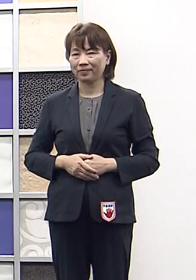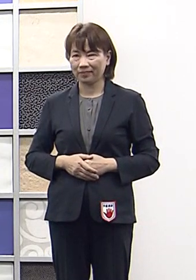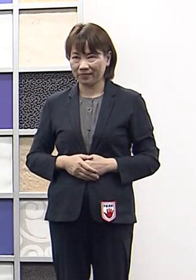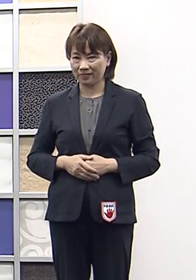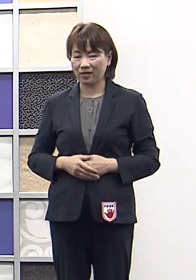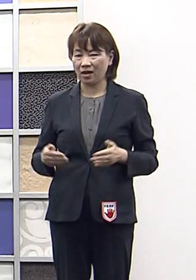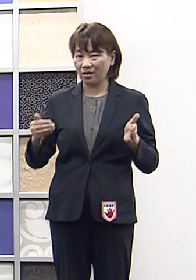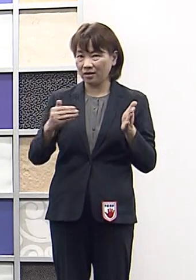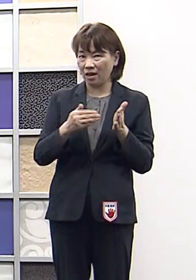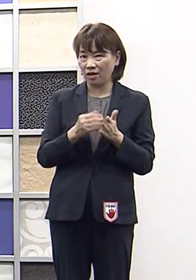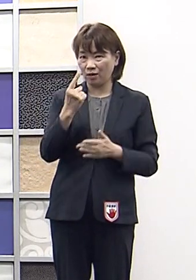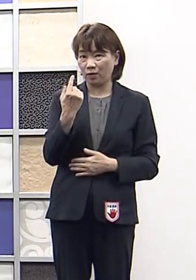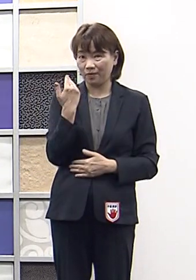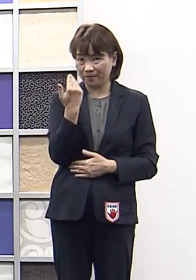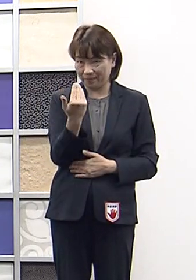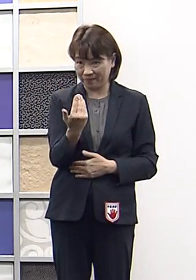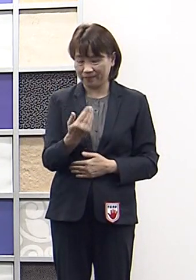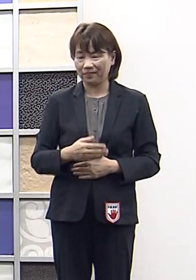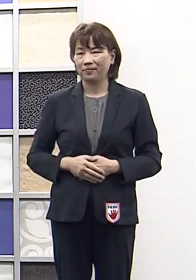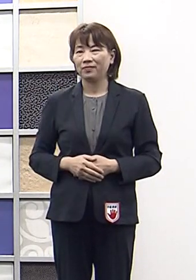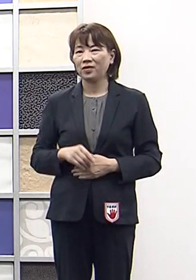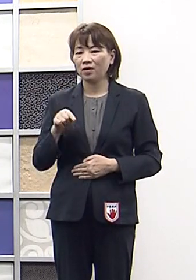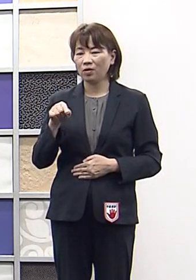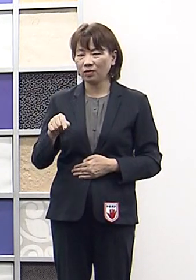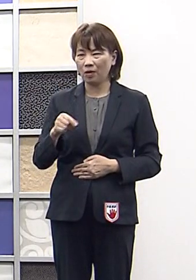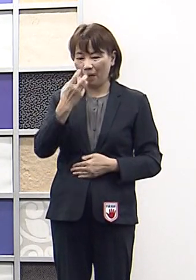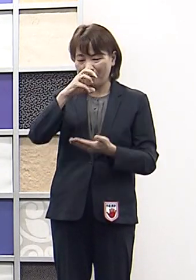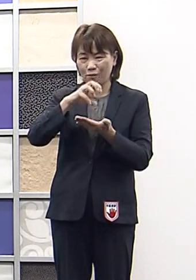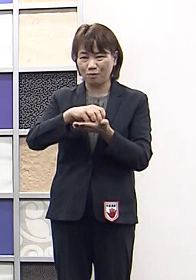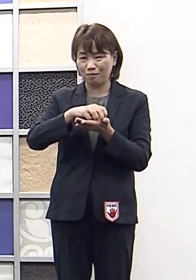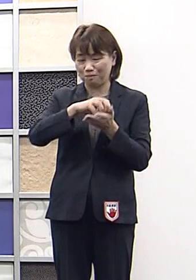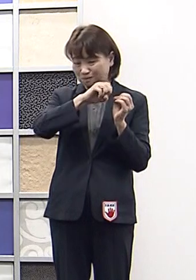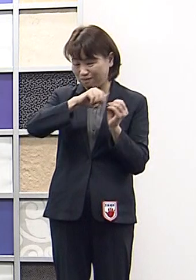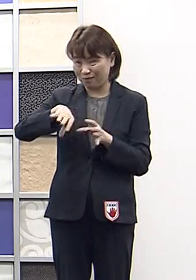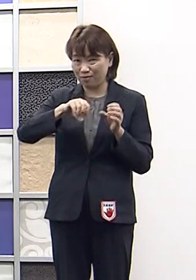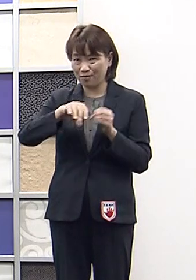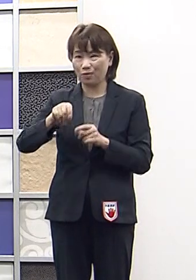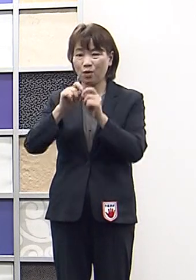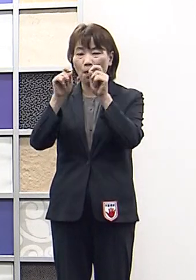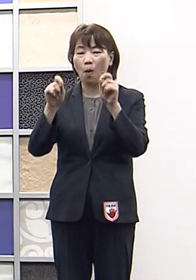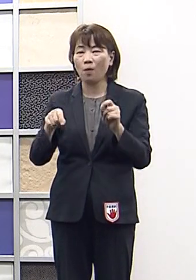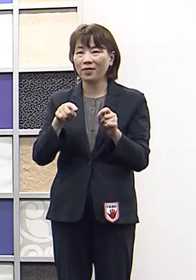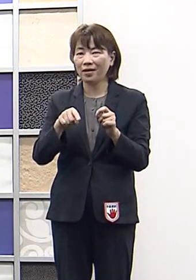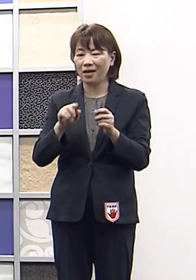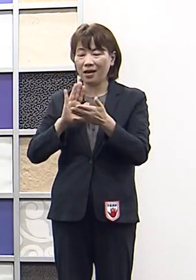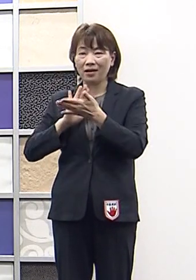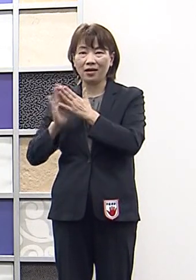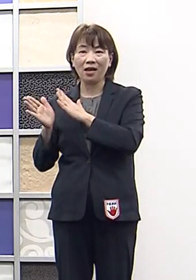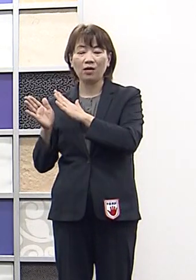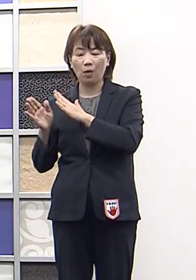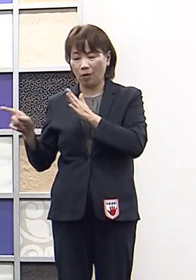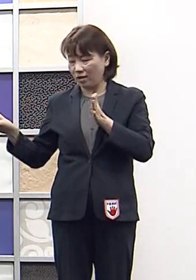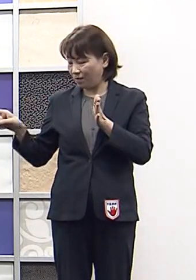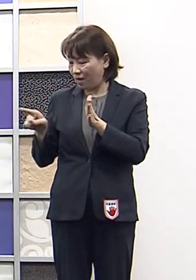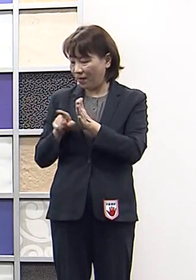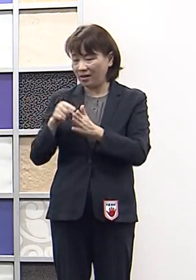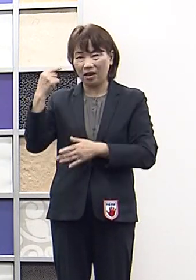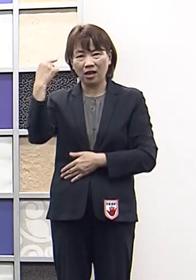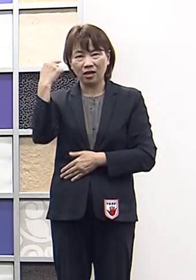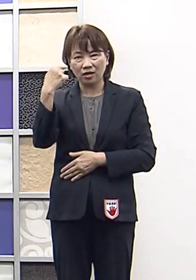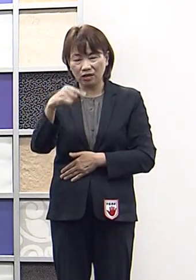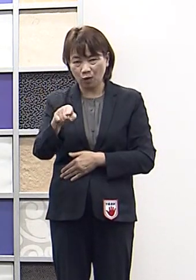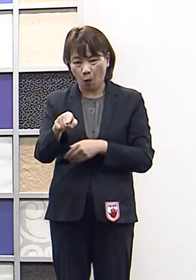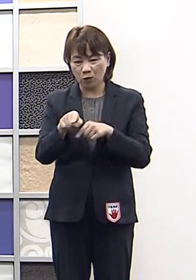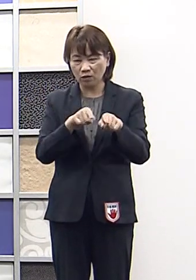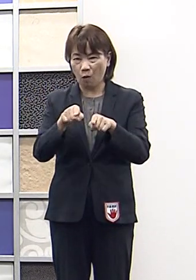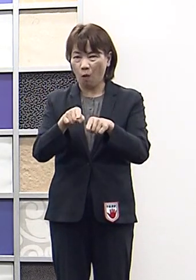最後にもう1点です。で、まあ、この件に関してやはりその県のこれまでの指導のあり方に問題があるんじゃないかという